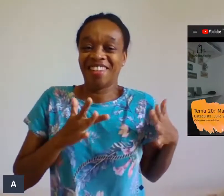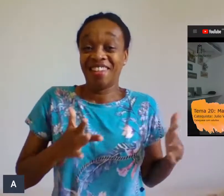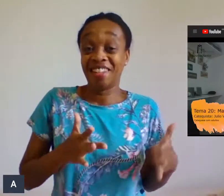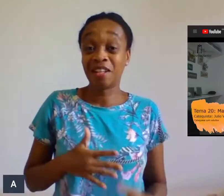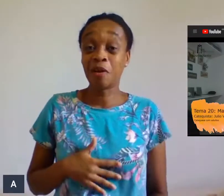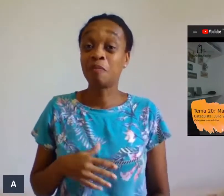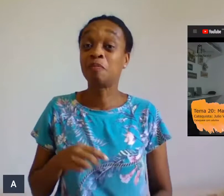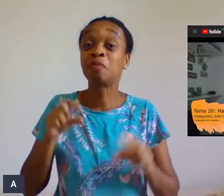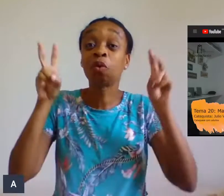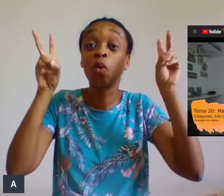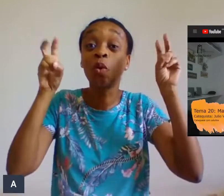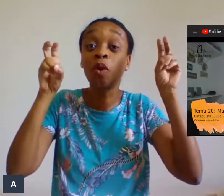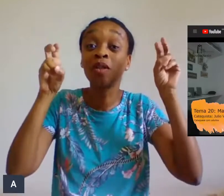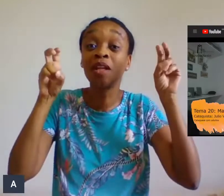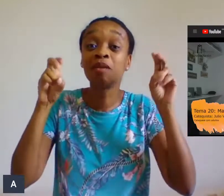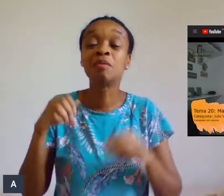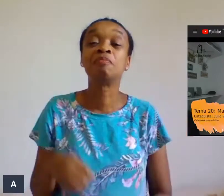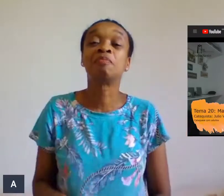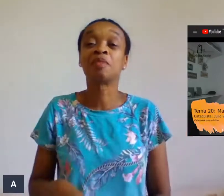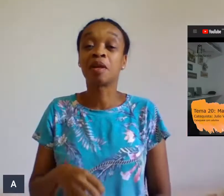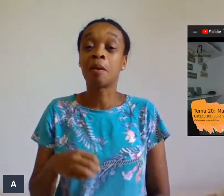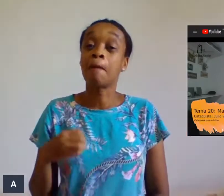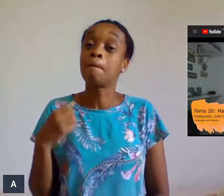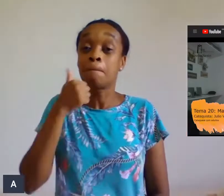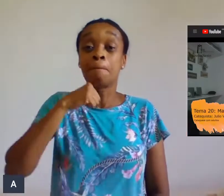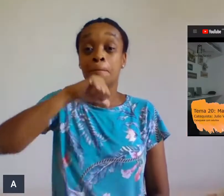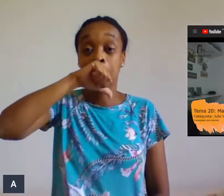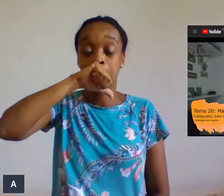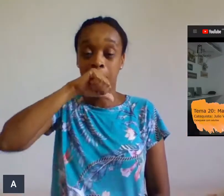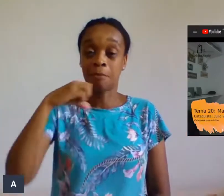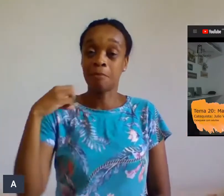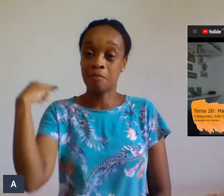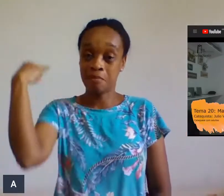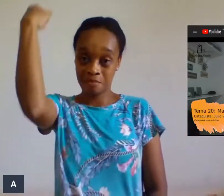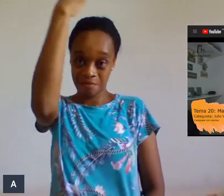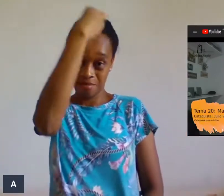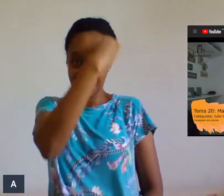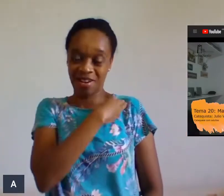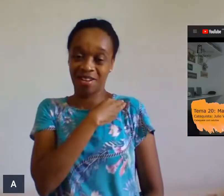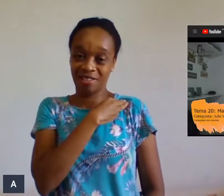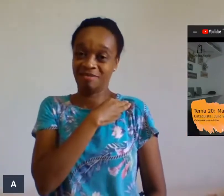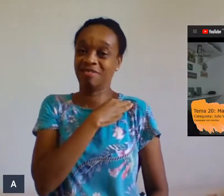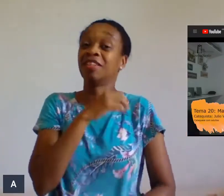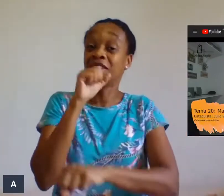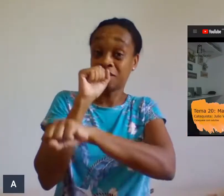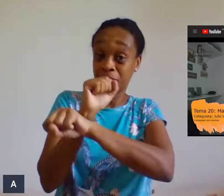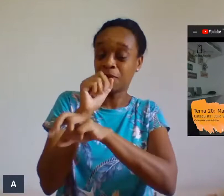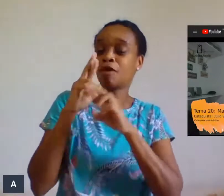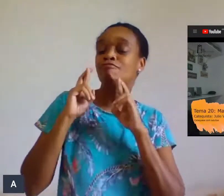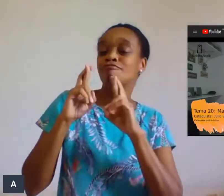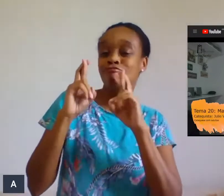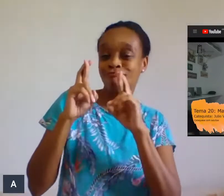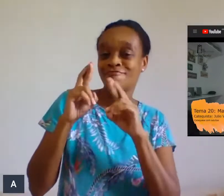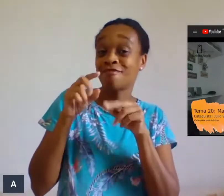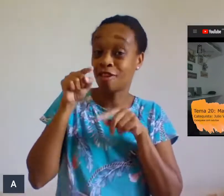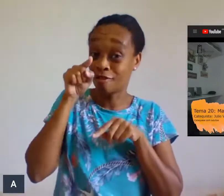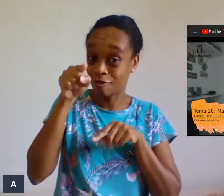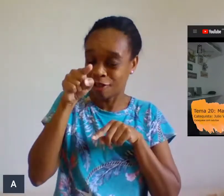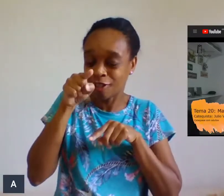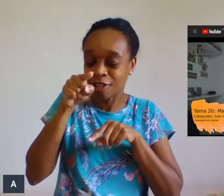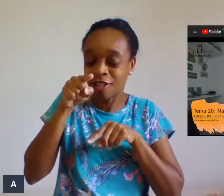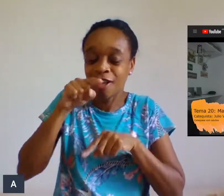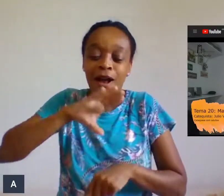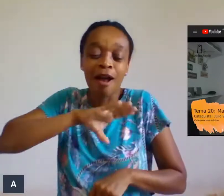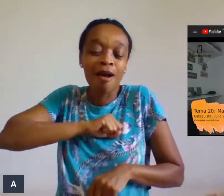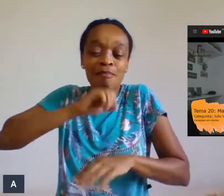nossa Santíssima Mãe Maria. E eu espero que no final do encontro você tenha ainda um amor